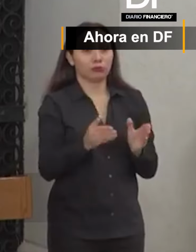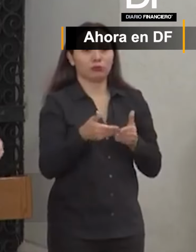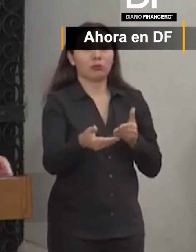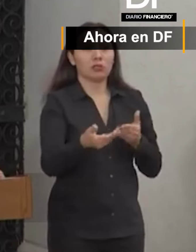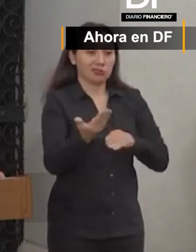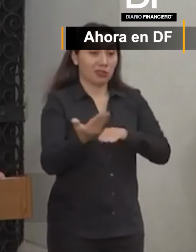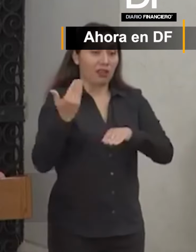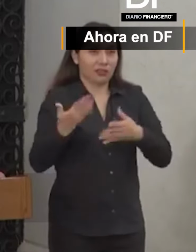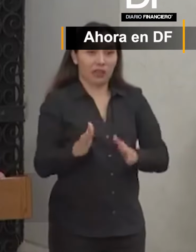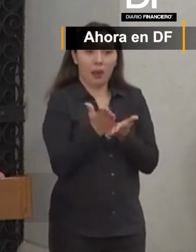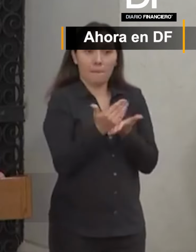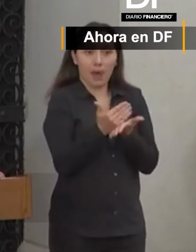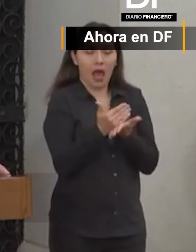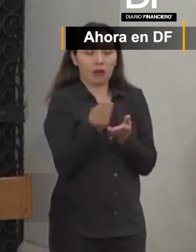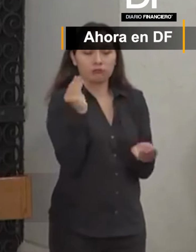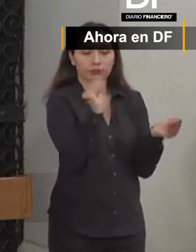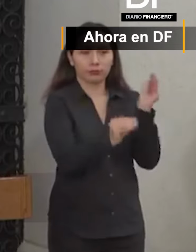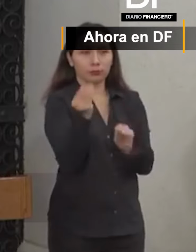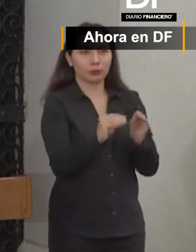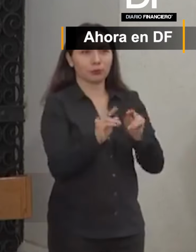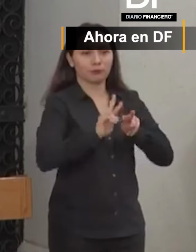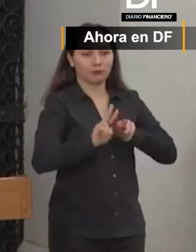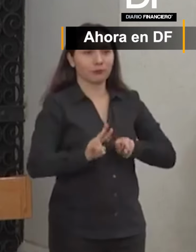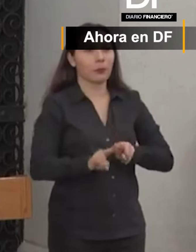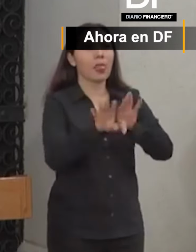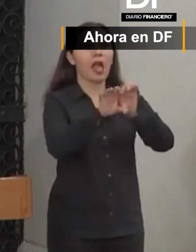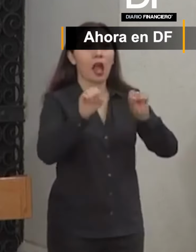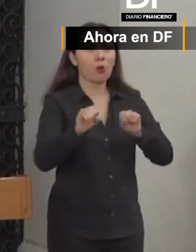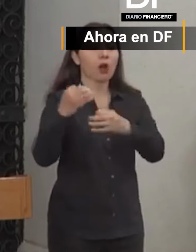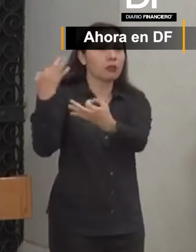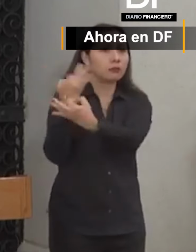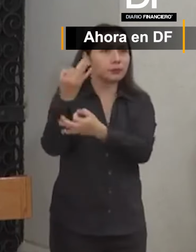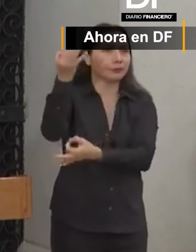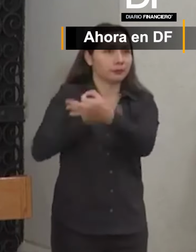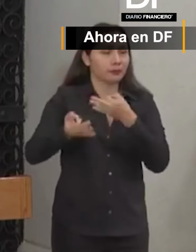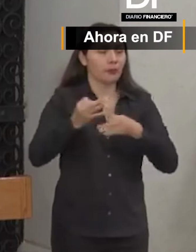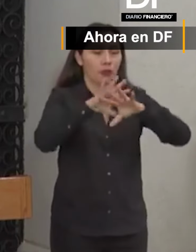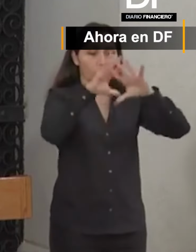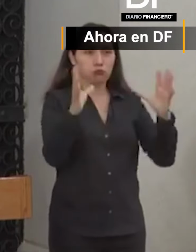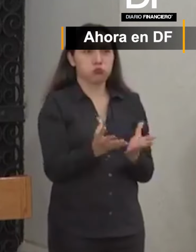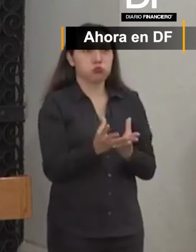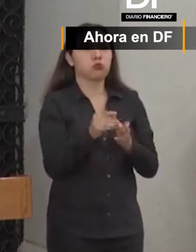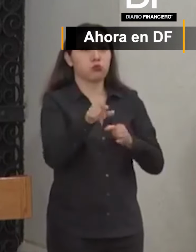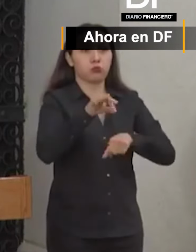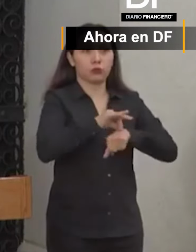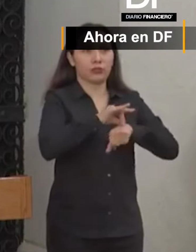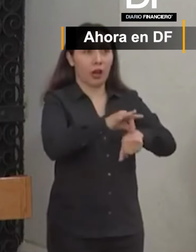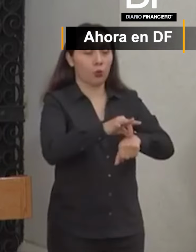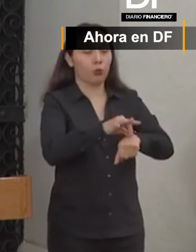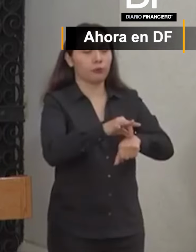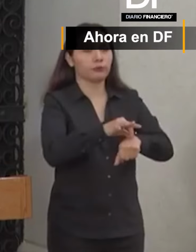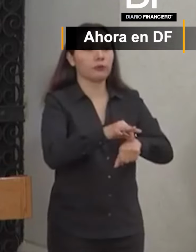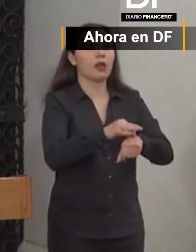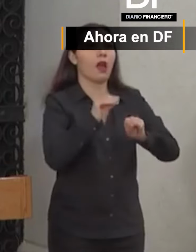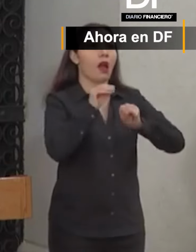acuerdo al plan que hemos elaborado, de acuerdo a las recomendaciones de la Organización Mundial de la Salud,